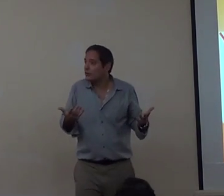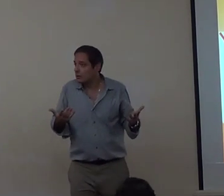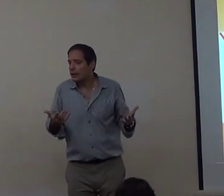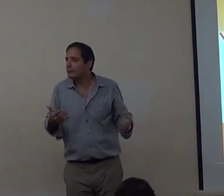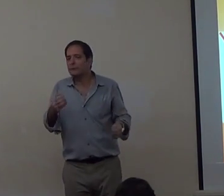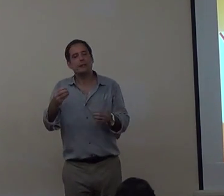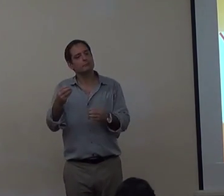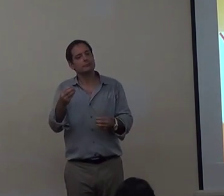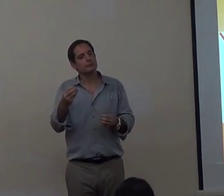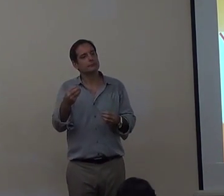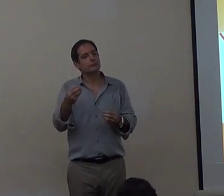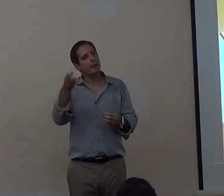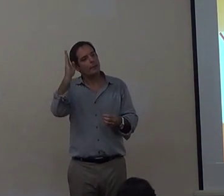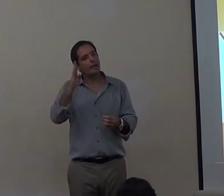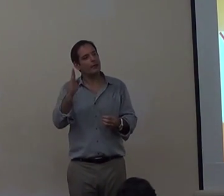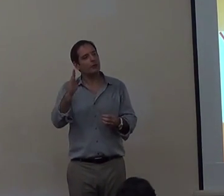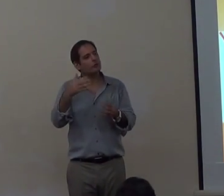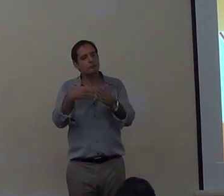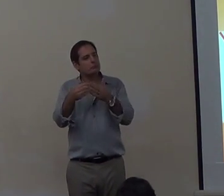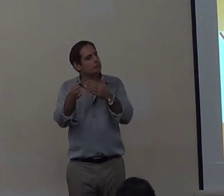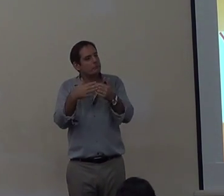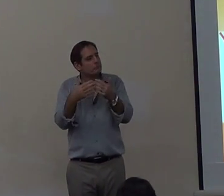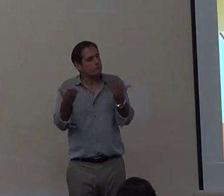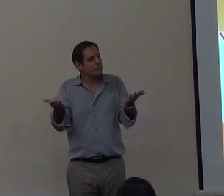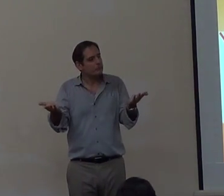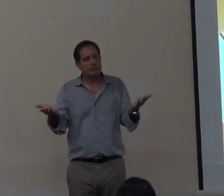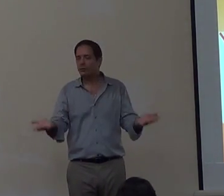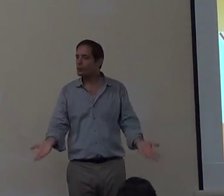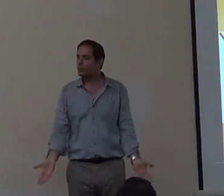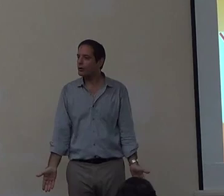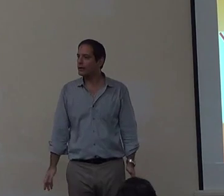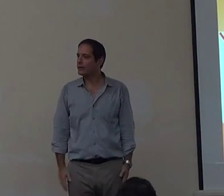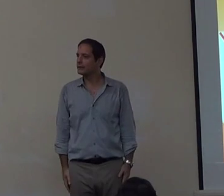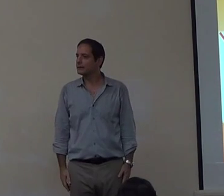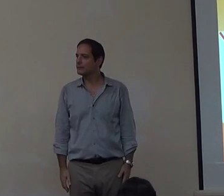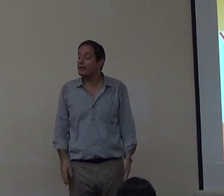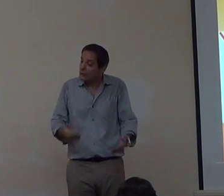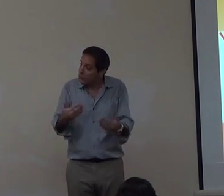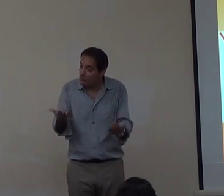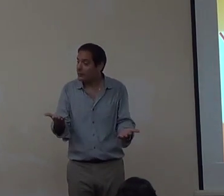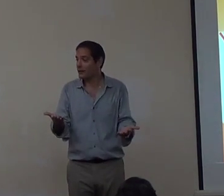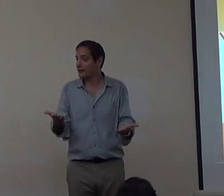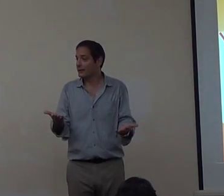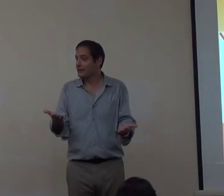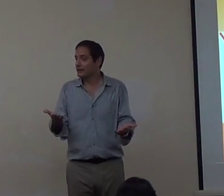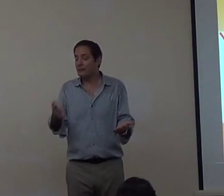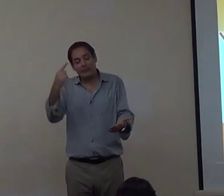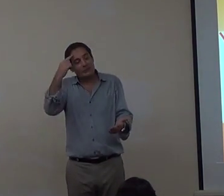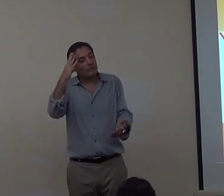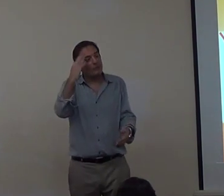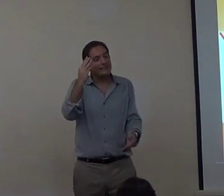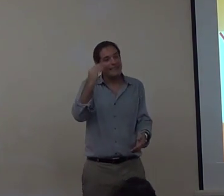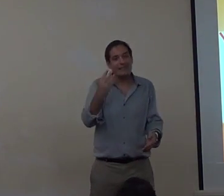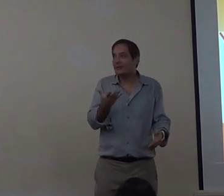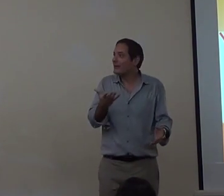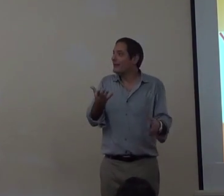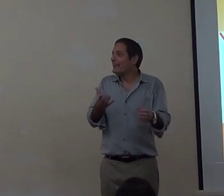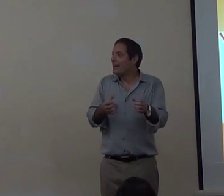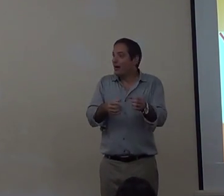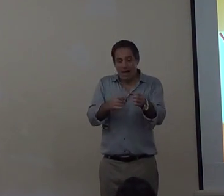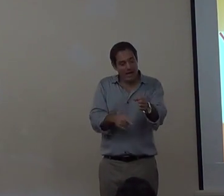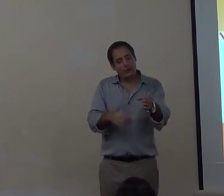esto para Dios no importa, no importa. Yo pienso que Moisés